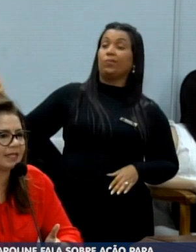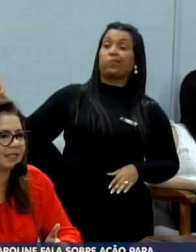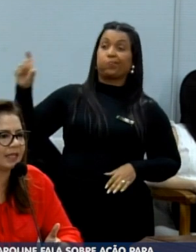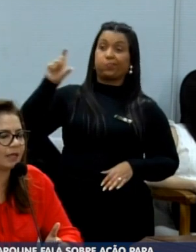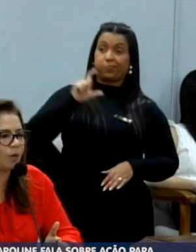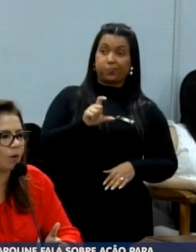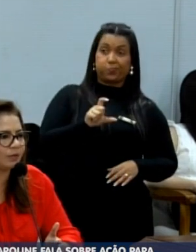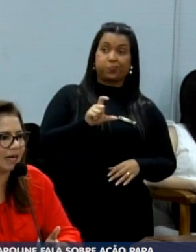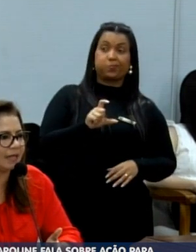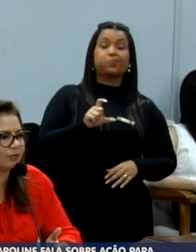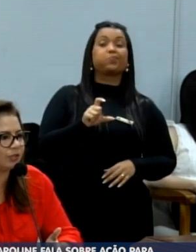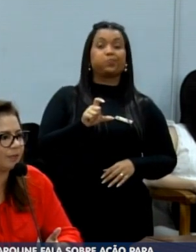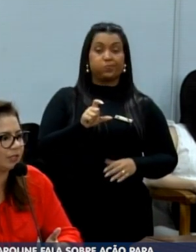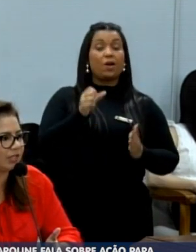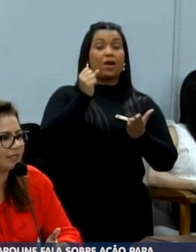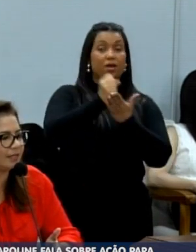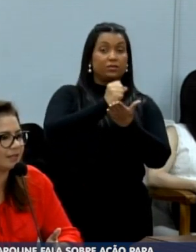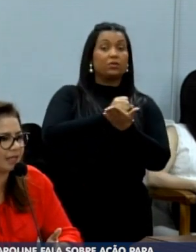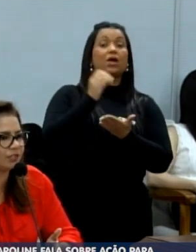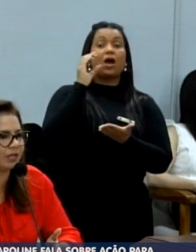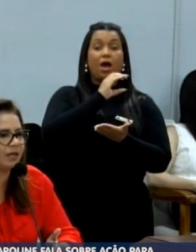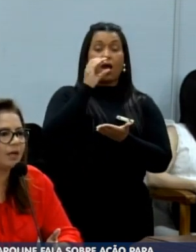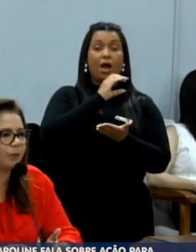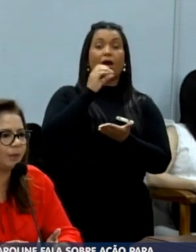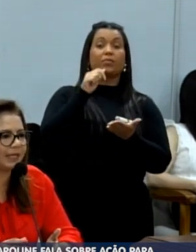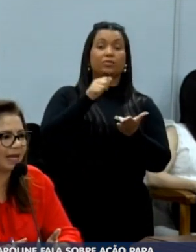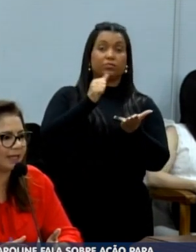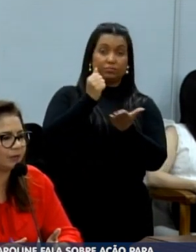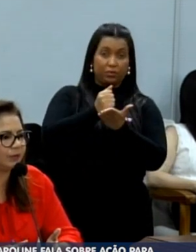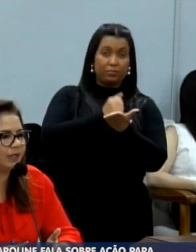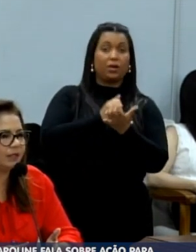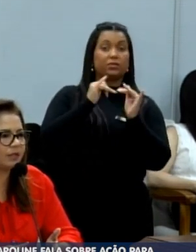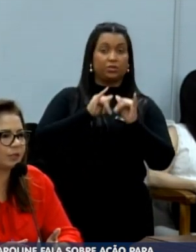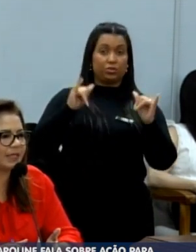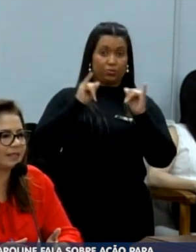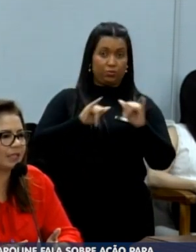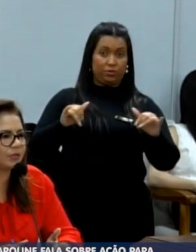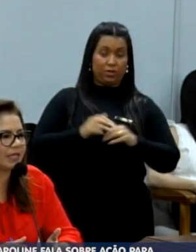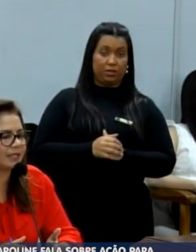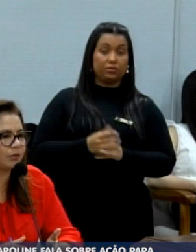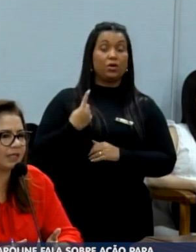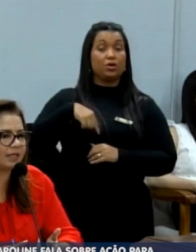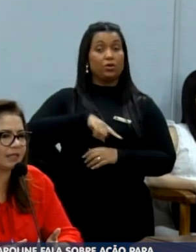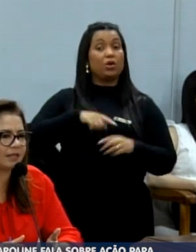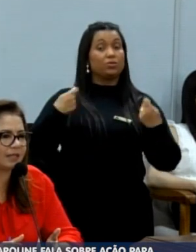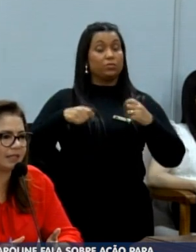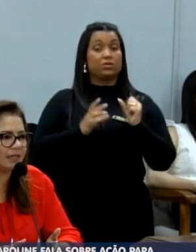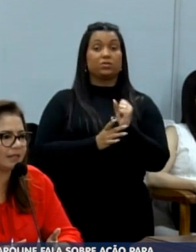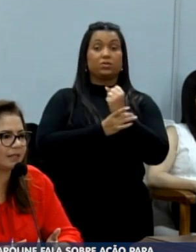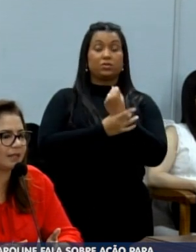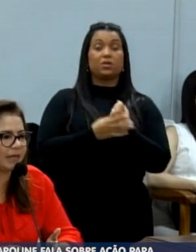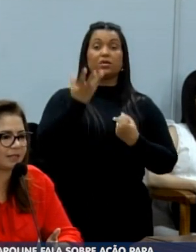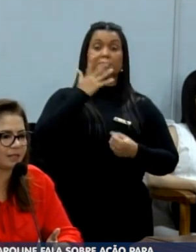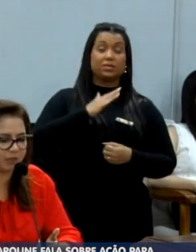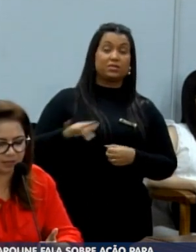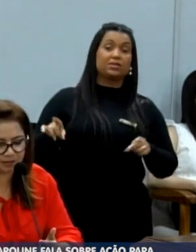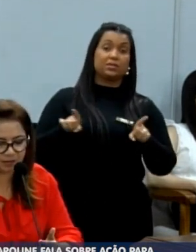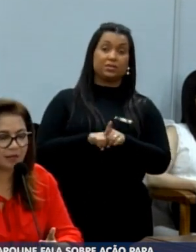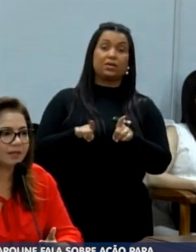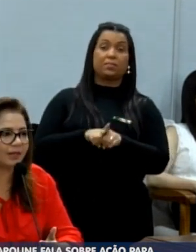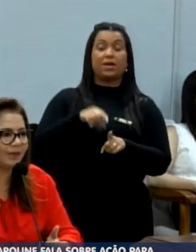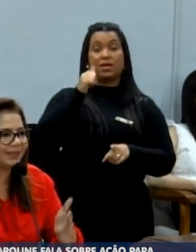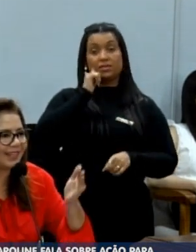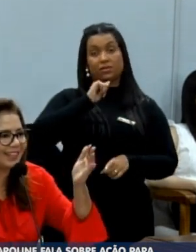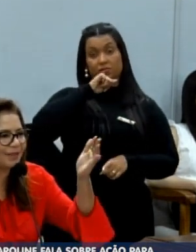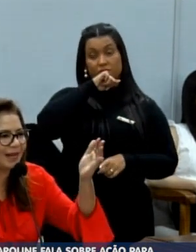que esse contrato de emergência seja publicado. Nós precisamos dar segurança a essas crianças e também a essas